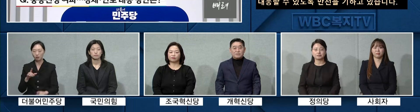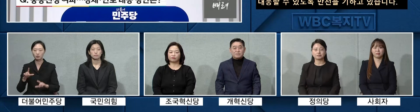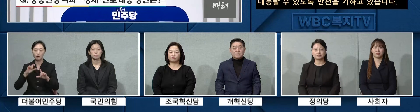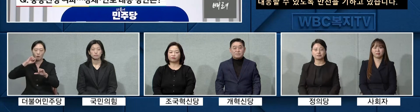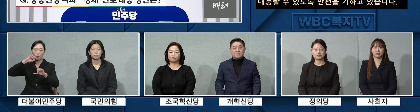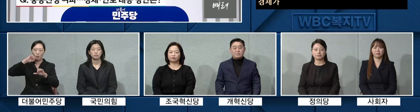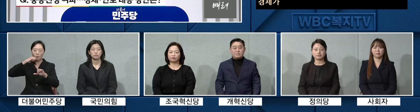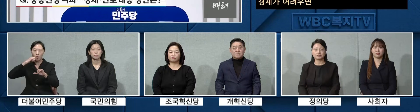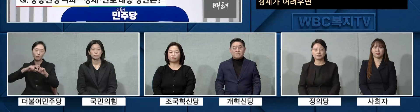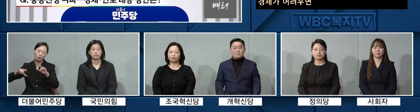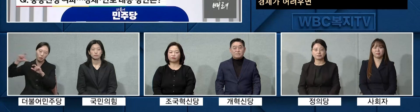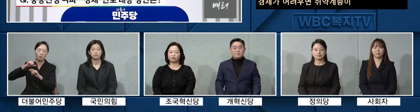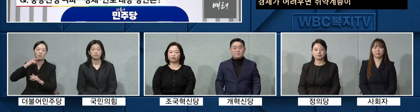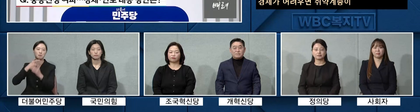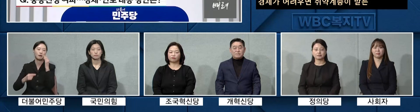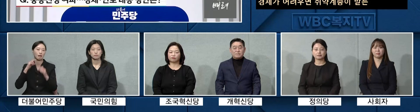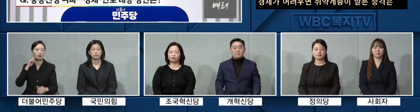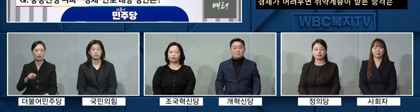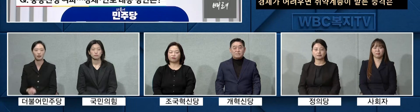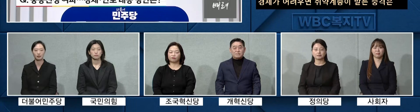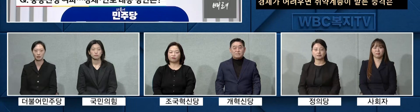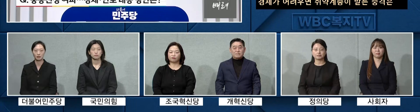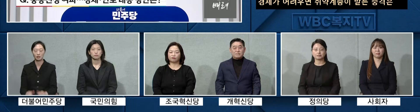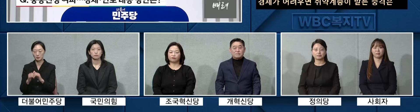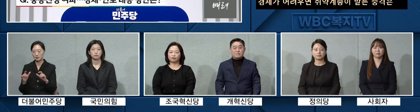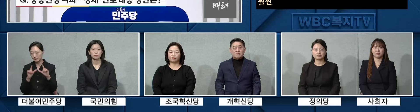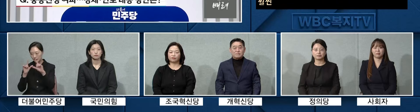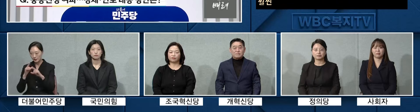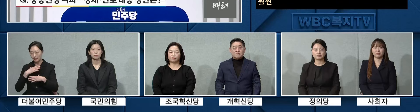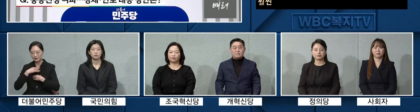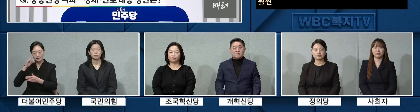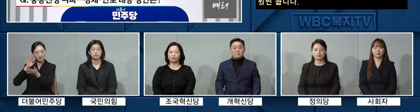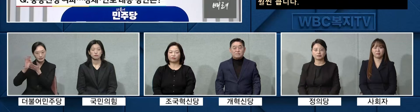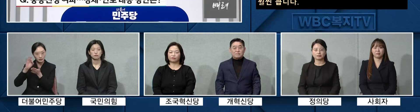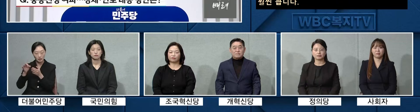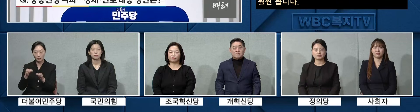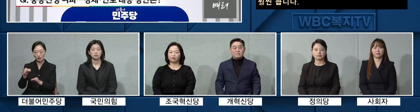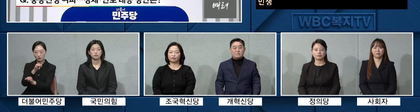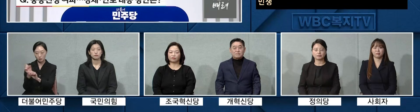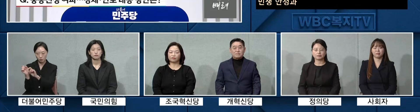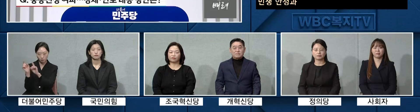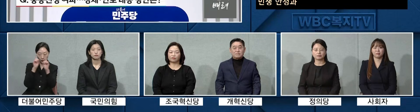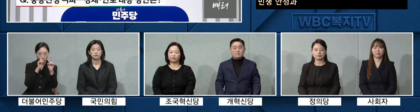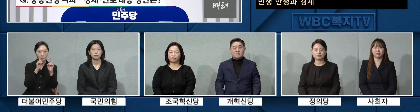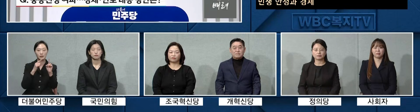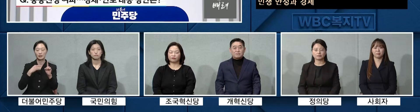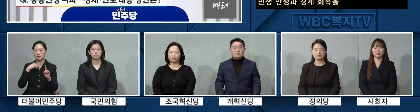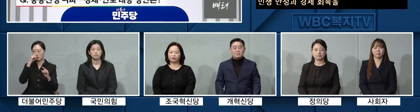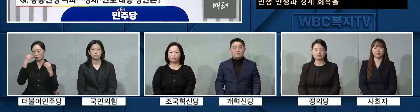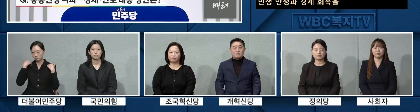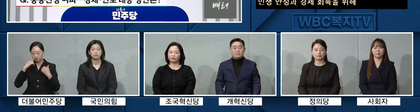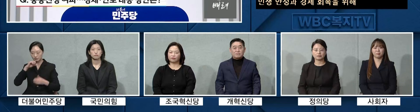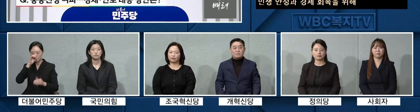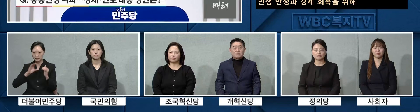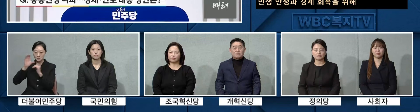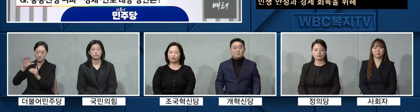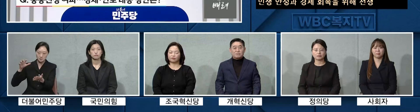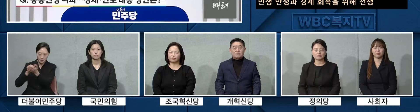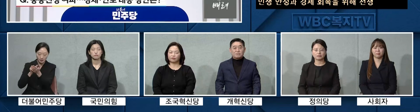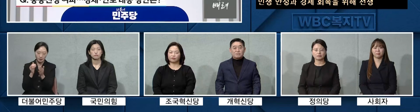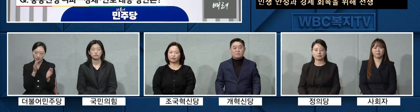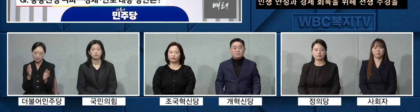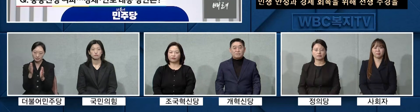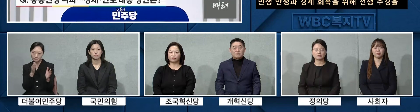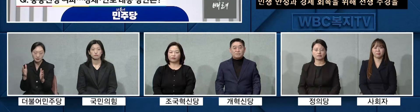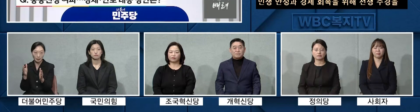충격은 훨씬 큽니다. 민생 안정과 경제 회복을 위해 전쟁 추경을 신속히 준비했고